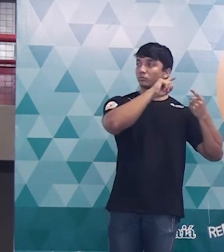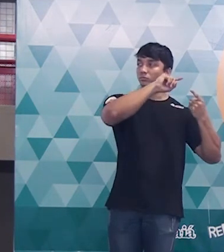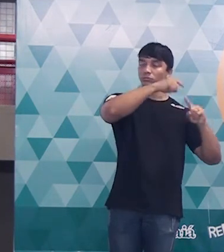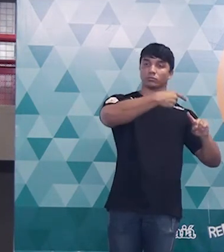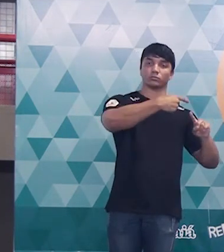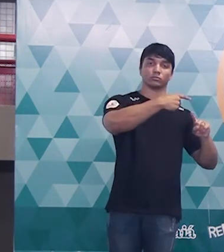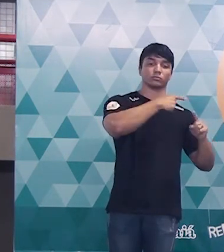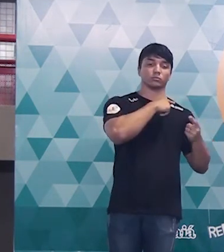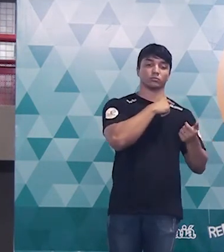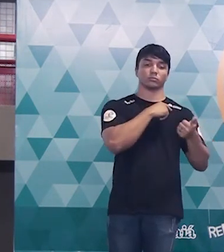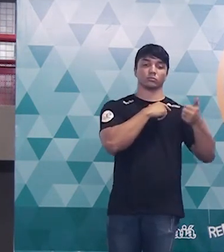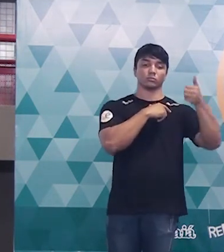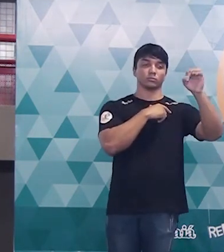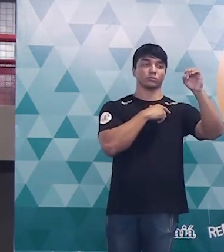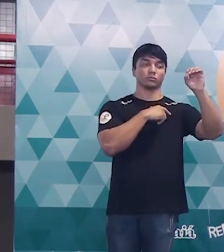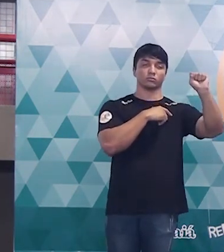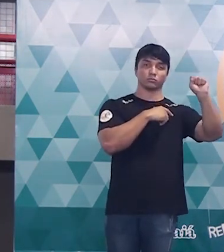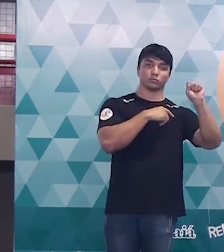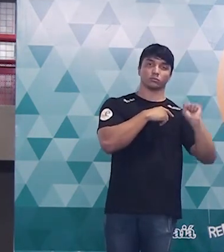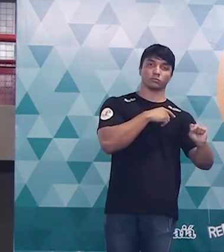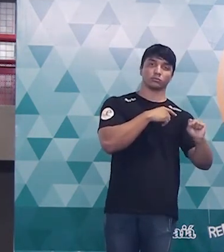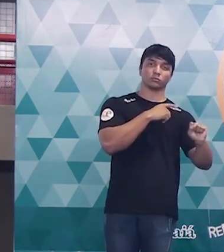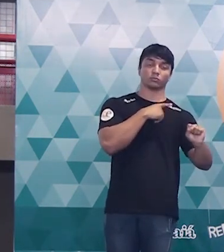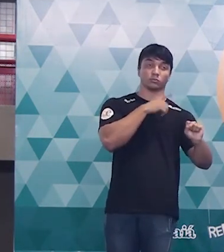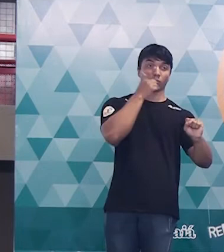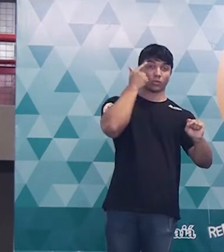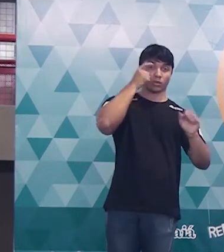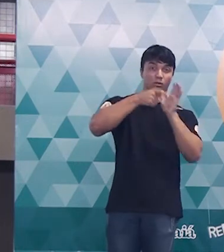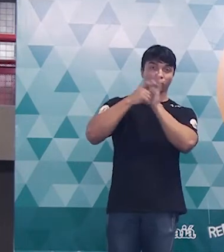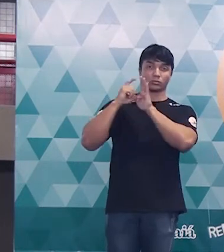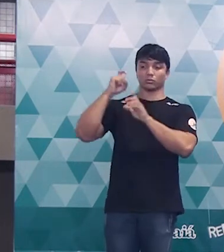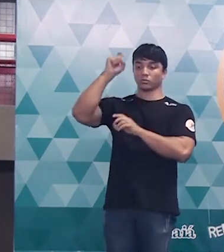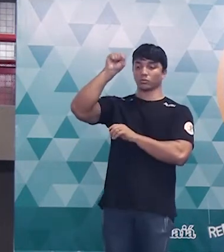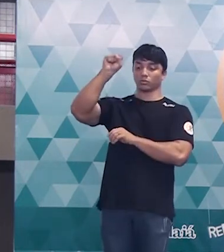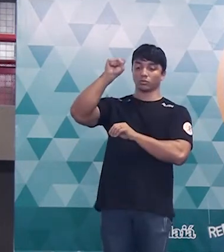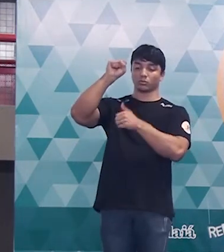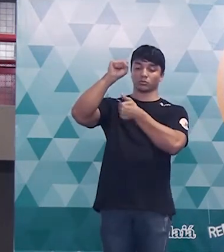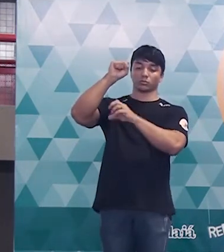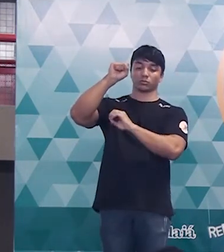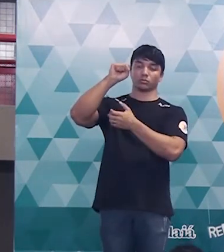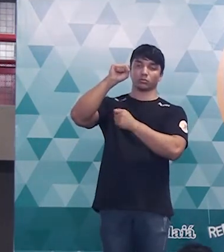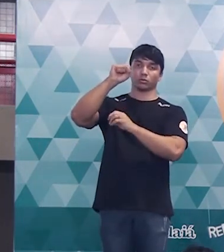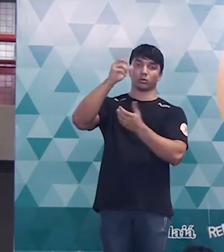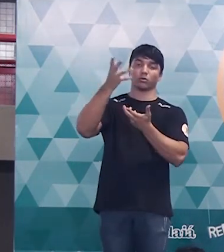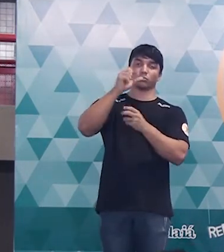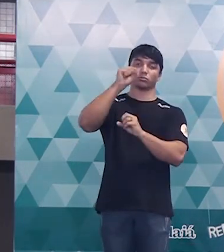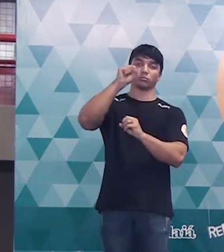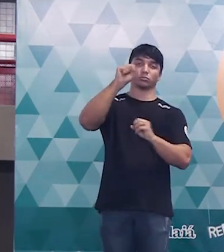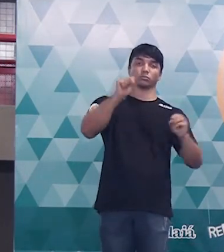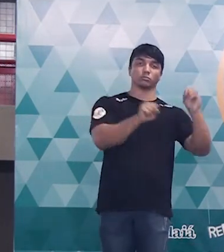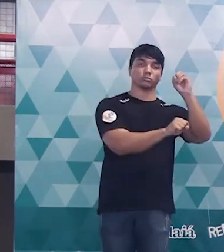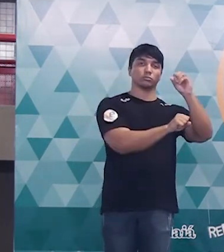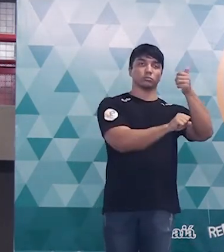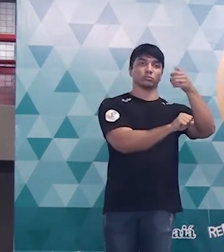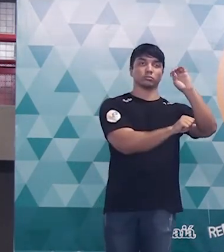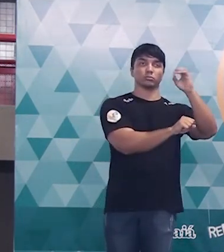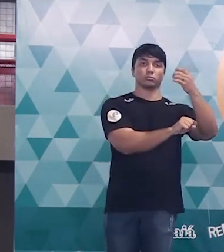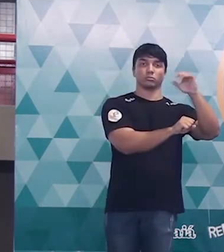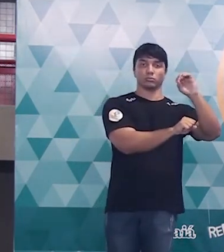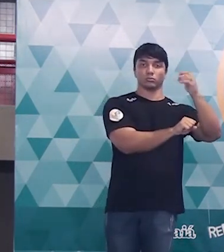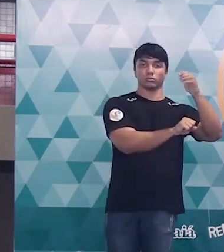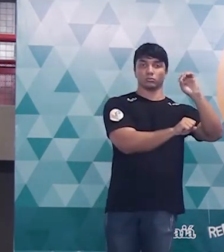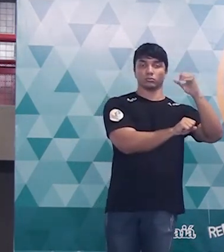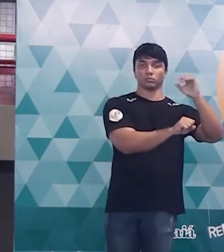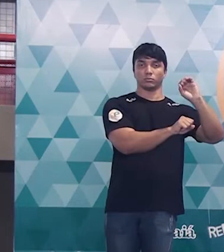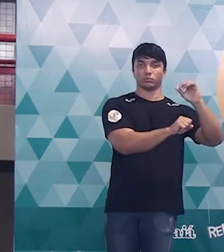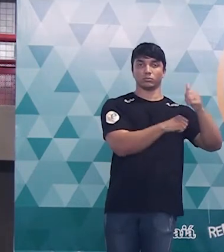Inversamente proporcional. Então, se lá tinha 8 em cima, 10 embaixo, você irá inverter isso. Vai ficar o quê?